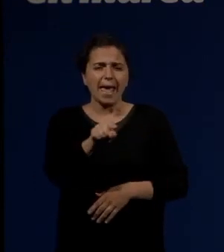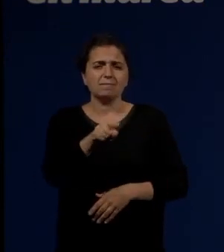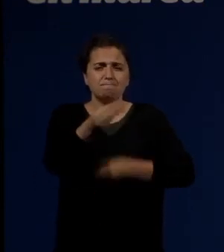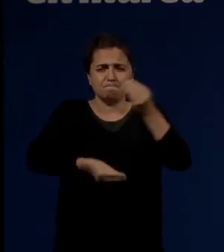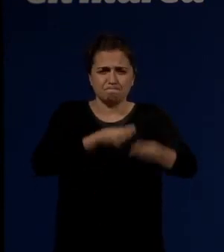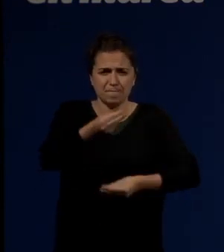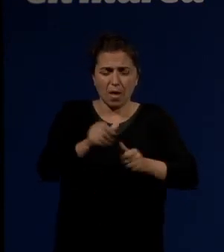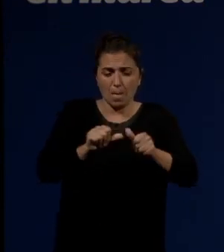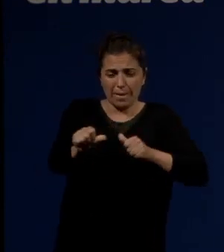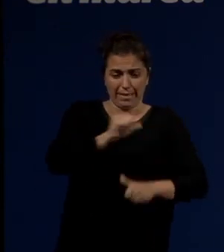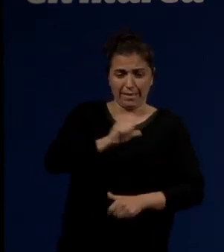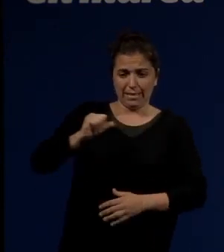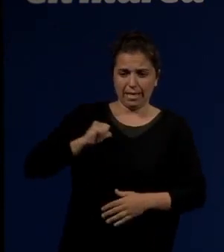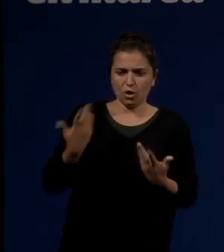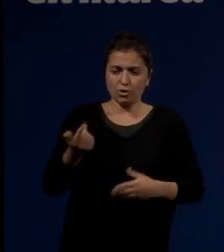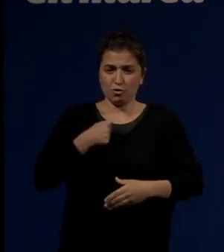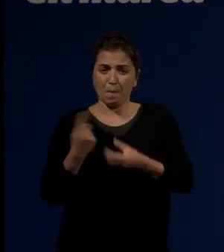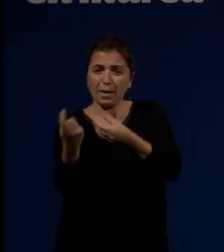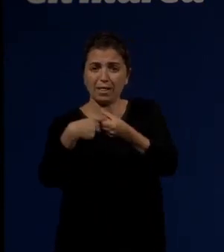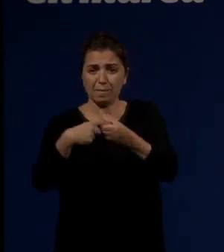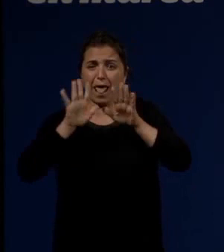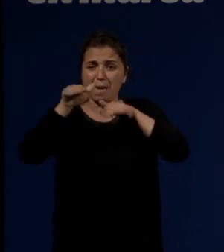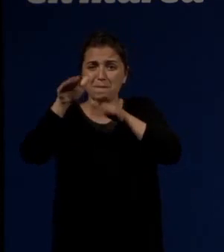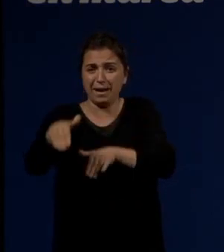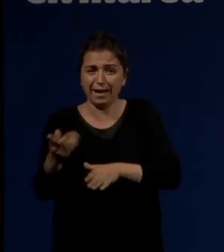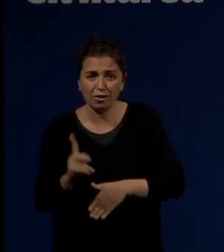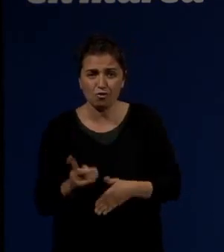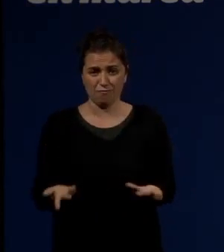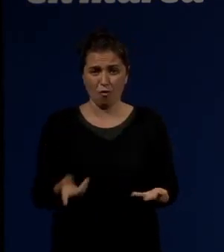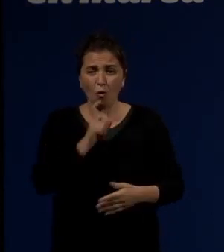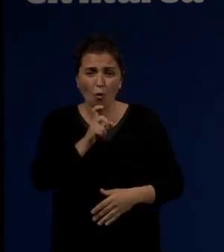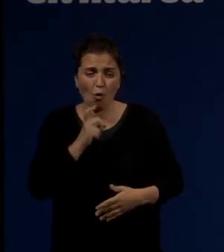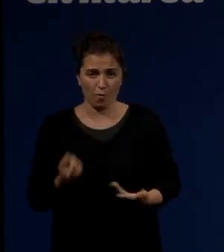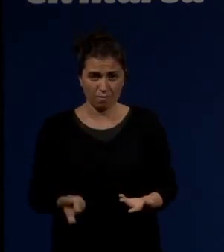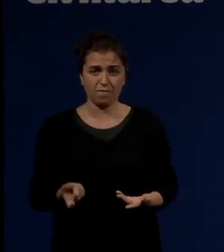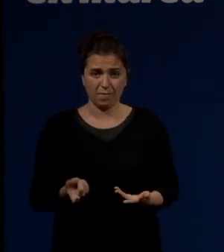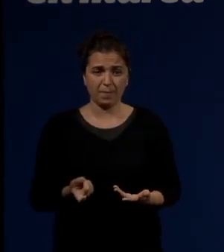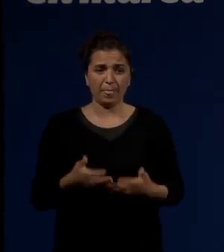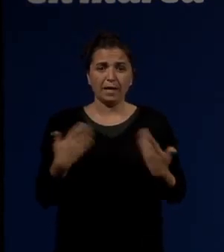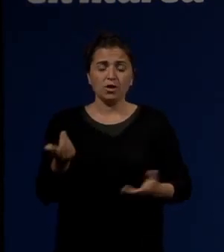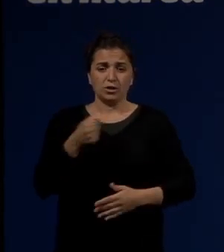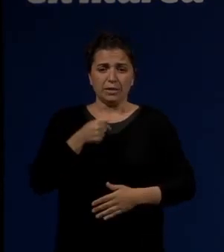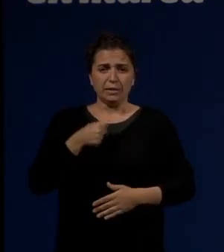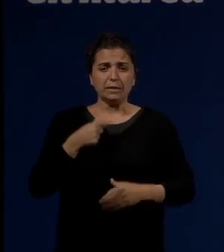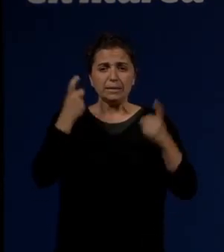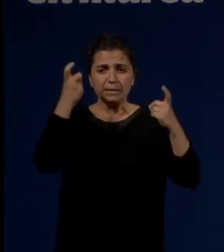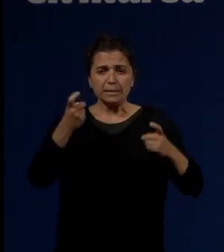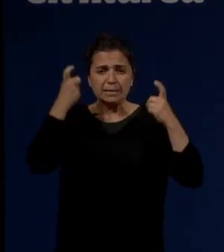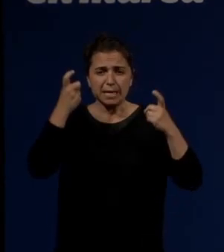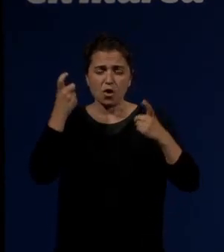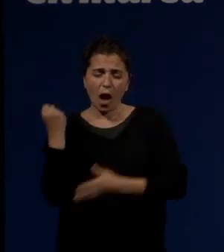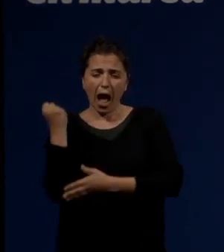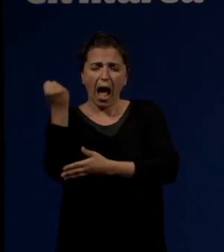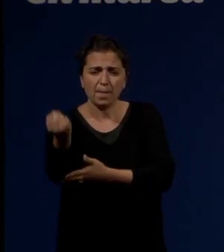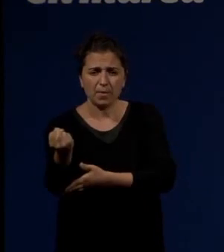personal, como non vou a participar en Marea? Como non vou a estar aquí termando do noso futuro,